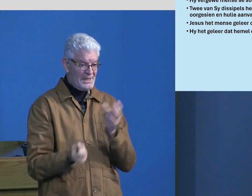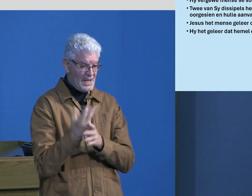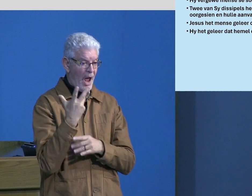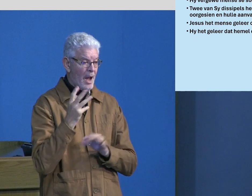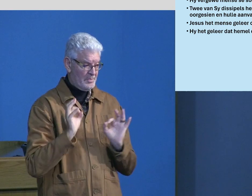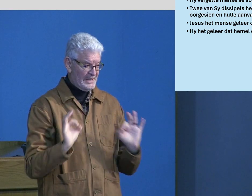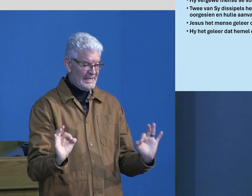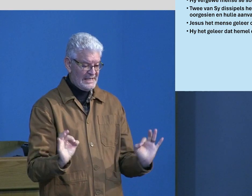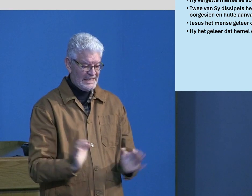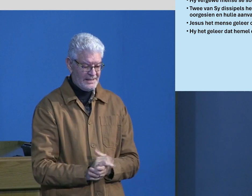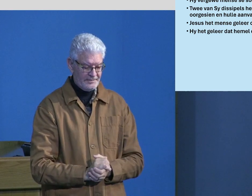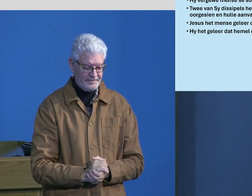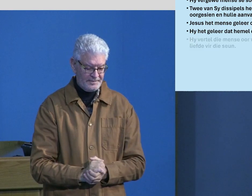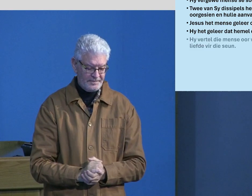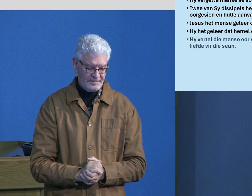werklikheid is.